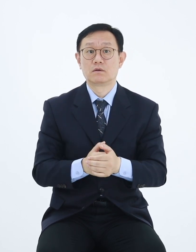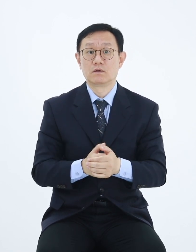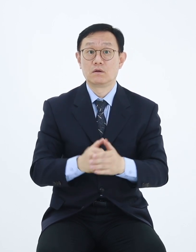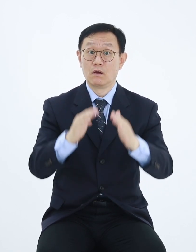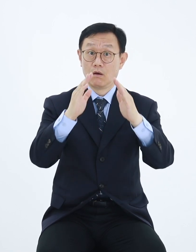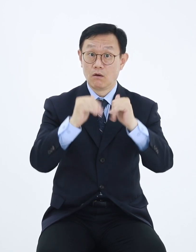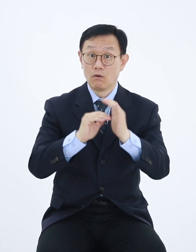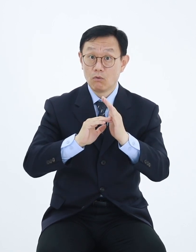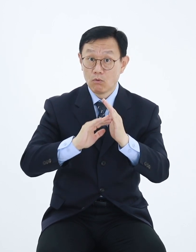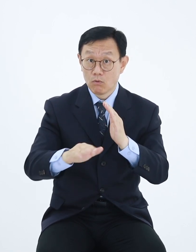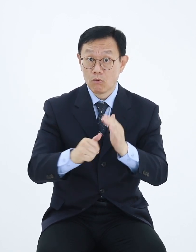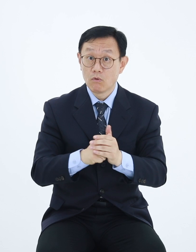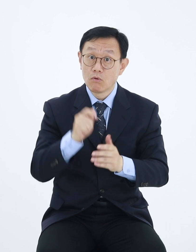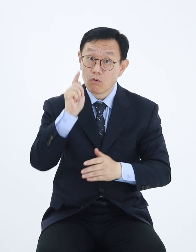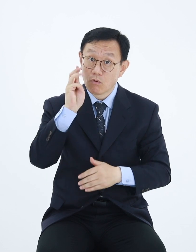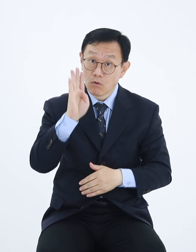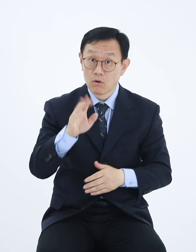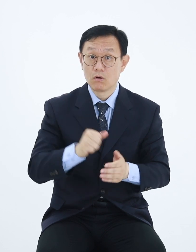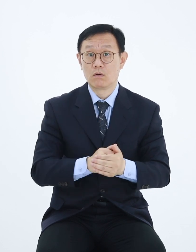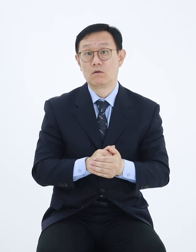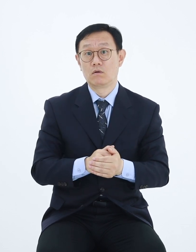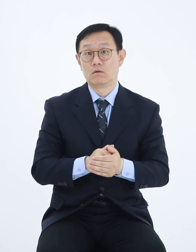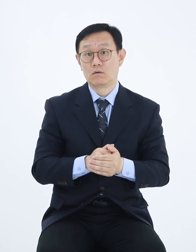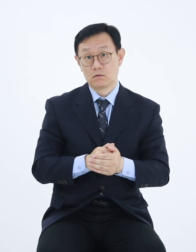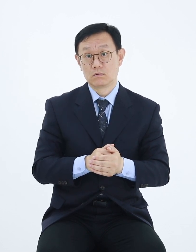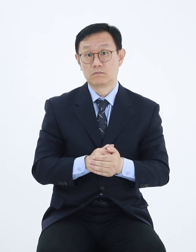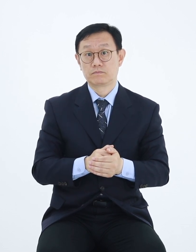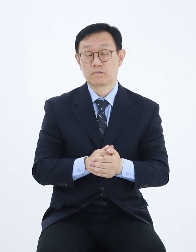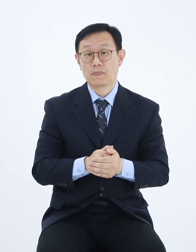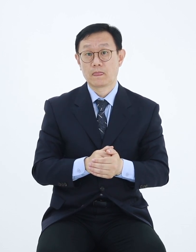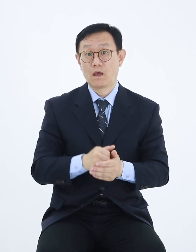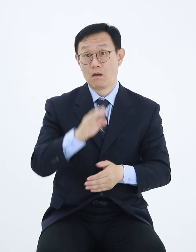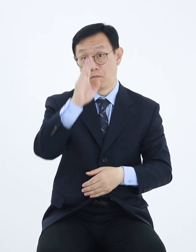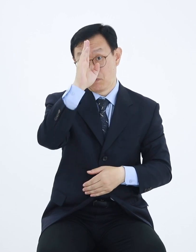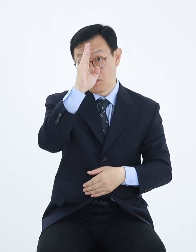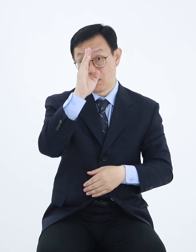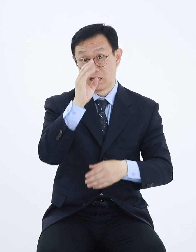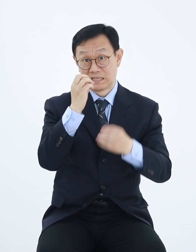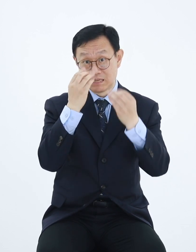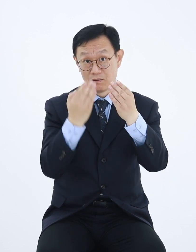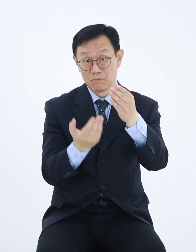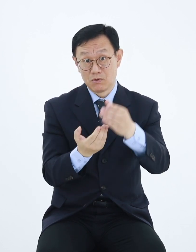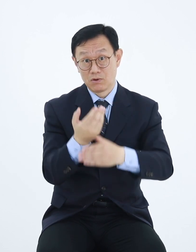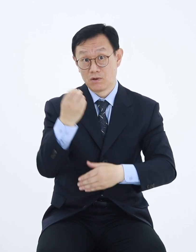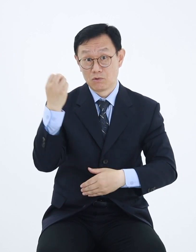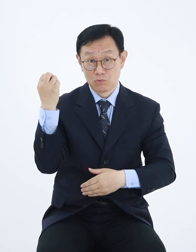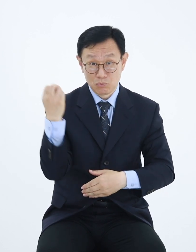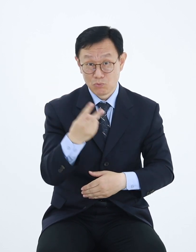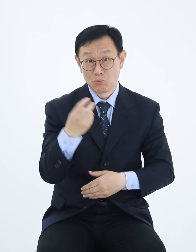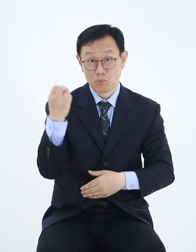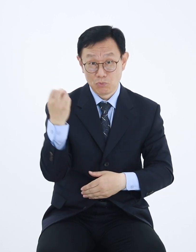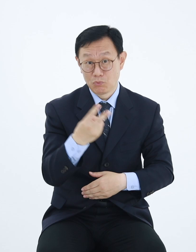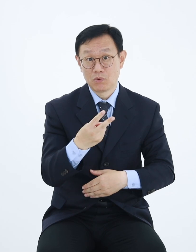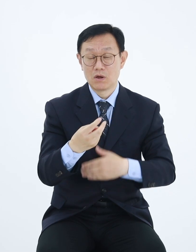지붕 철거 후 얼마 지나지 않아 b씨에게 난포성 섬유증이 생겨 외래 치료를 받는 빈도가 높아졌습니다